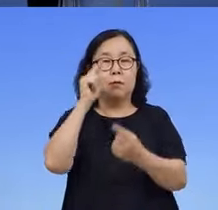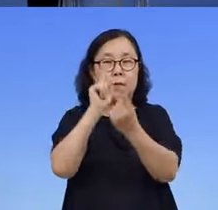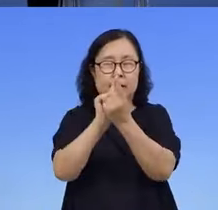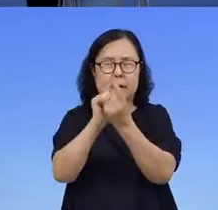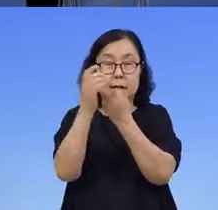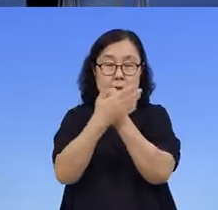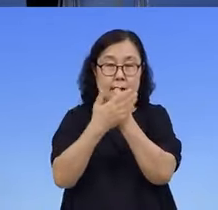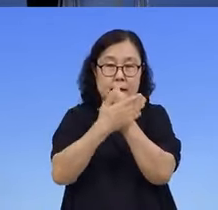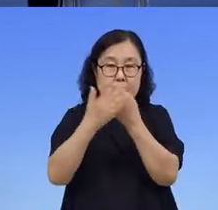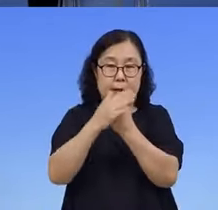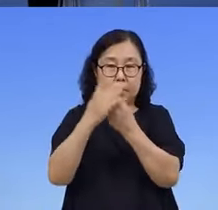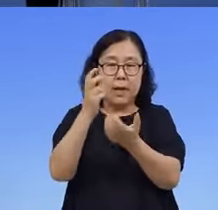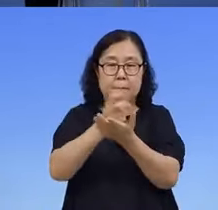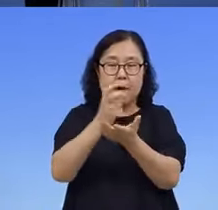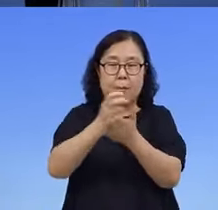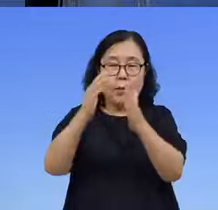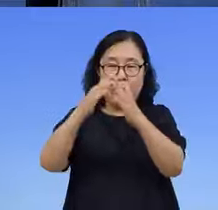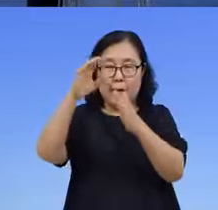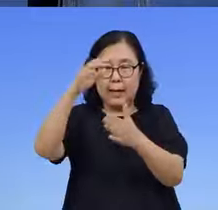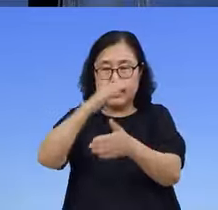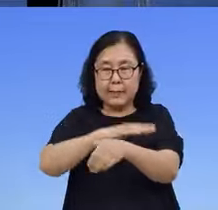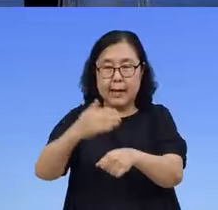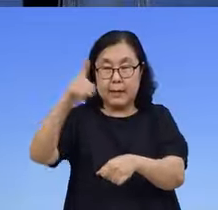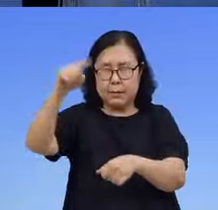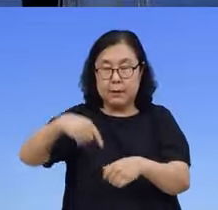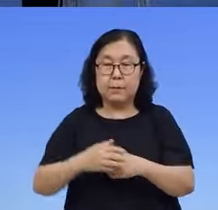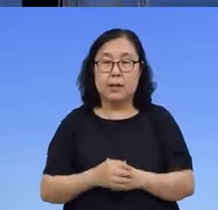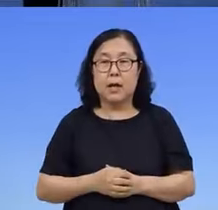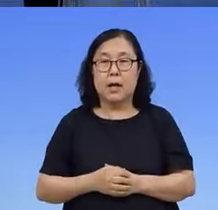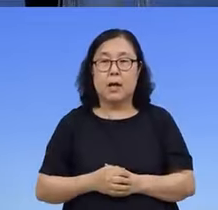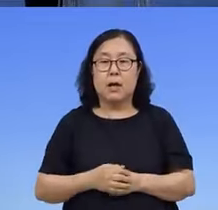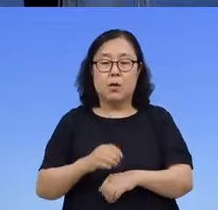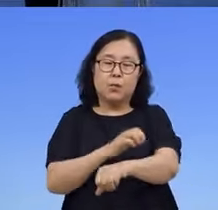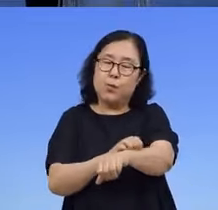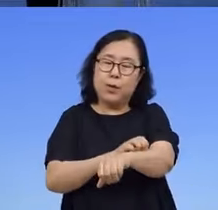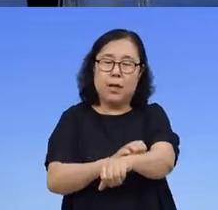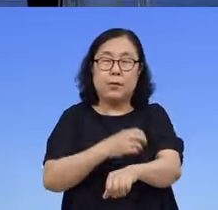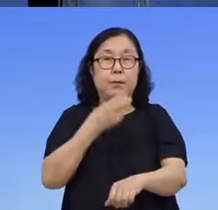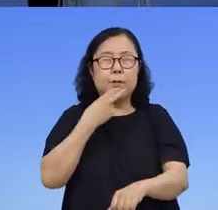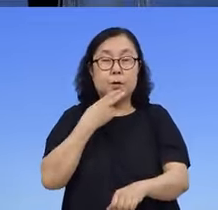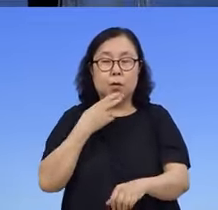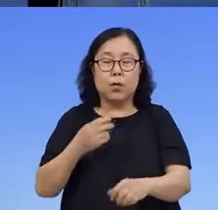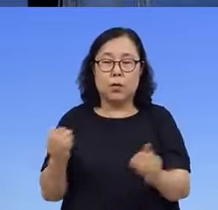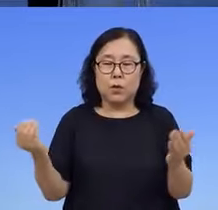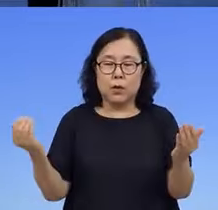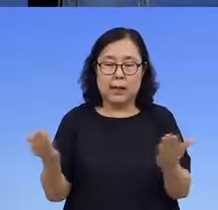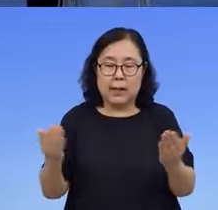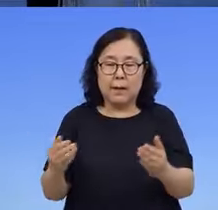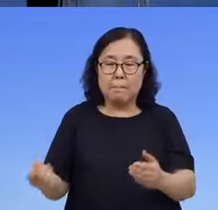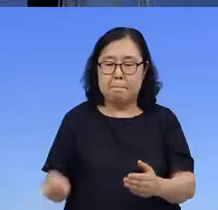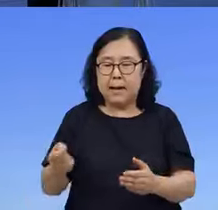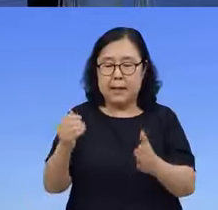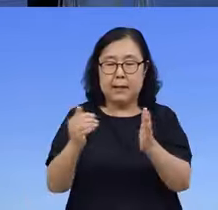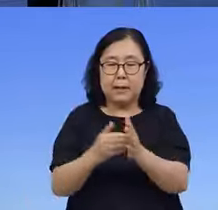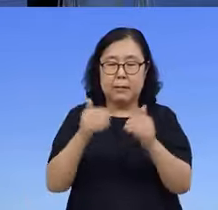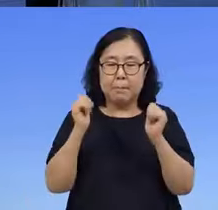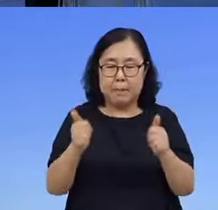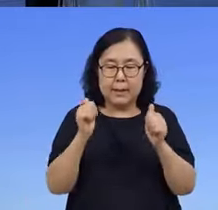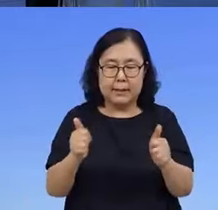지난주 목사님을 만난 덕분에 법원에 잘 다녀왔습니다. 법원은 걱정만큼 불편하지 않았고 빨리